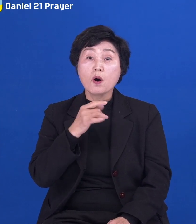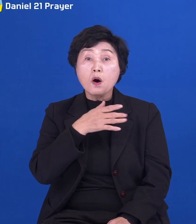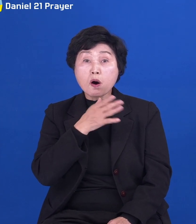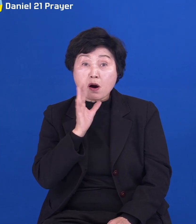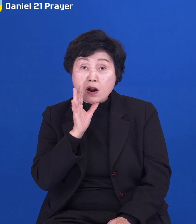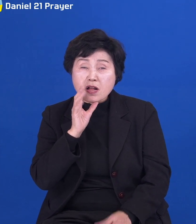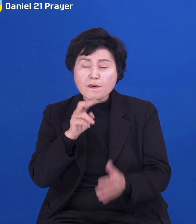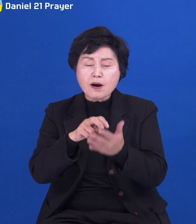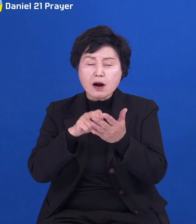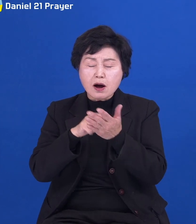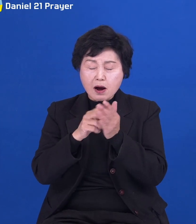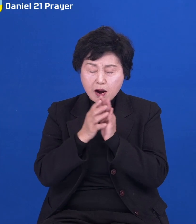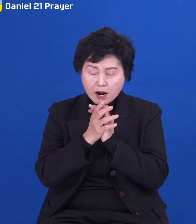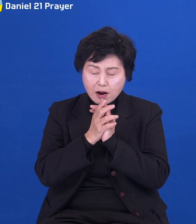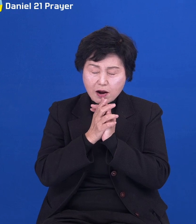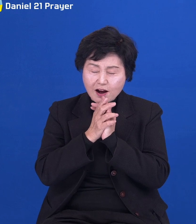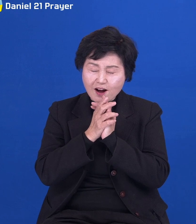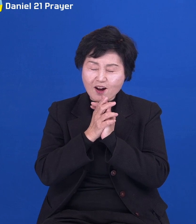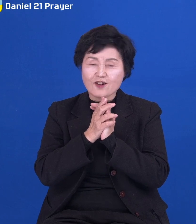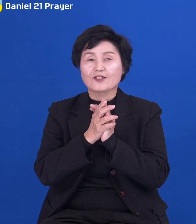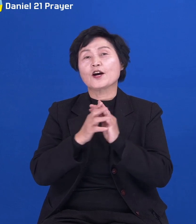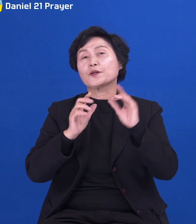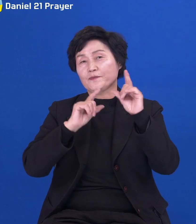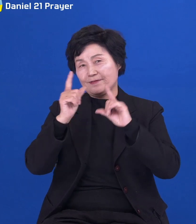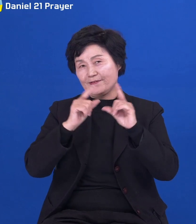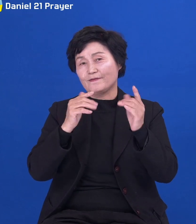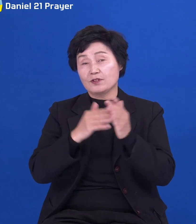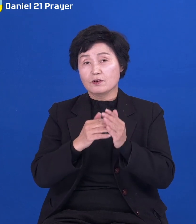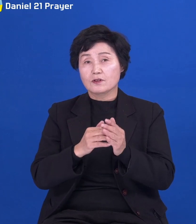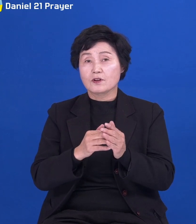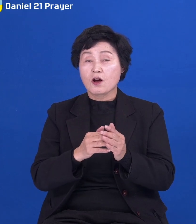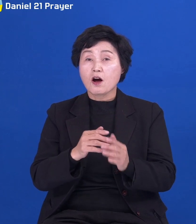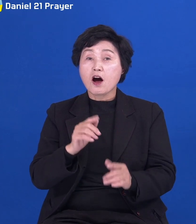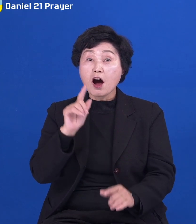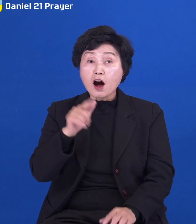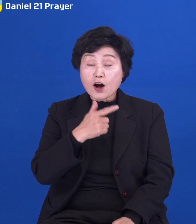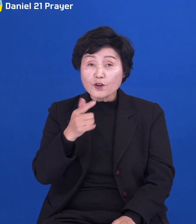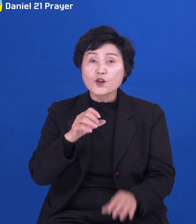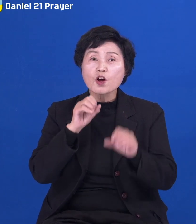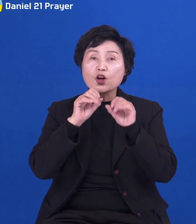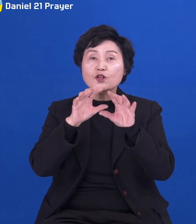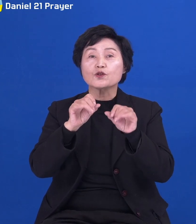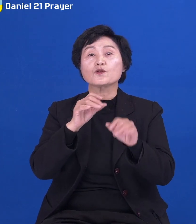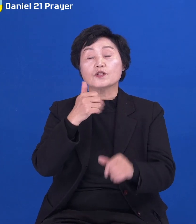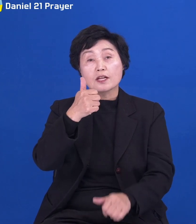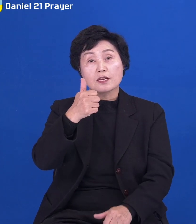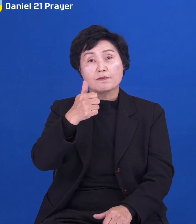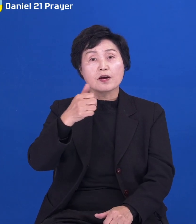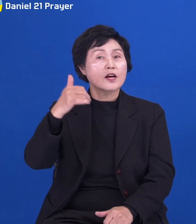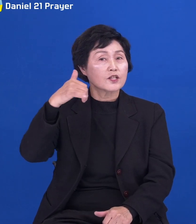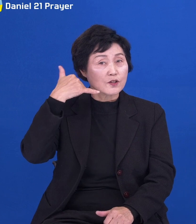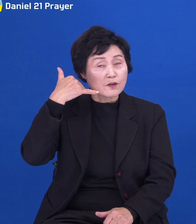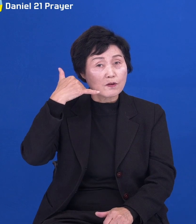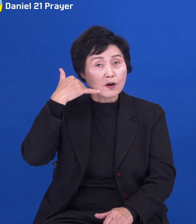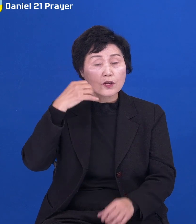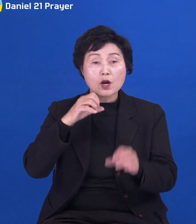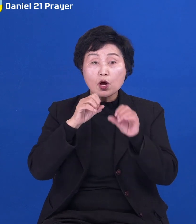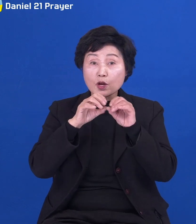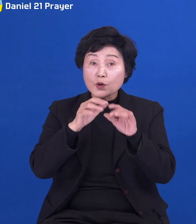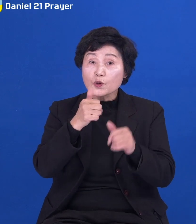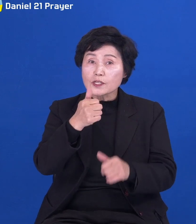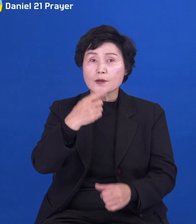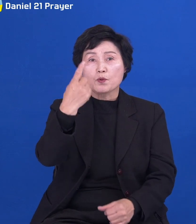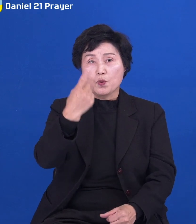거예요. 하루는 이제 일을 하고 있는데 전도사님이 전화가 오셨어요. 선교사님이 오시는데 한번 내려오라고 하는 거예요.